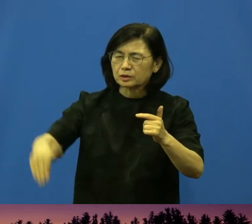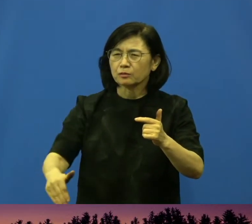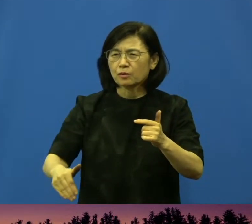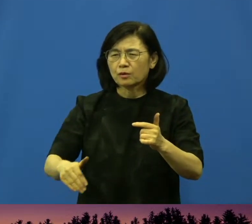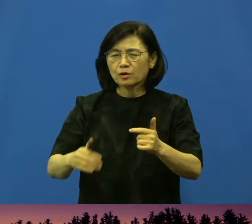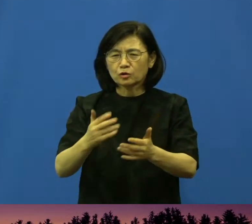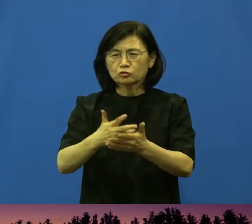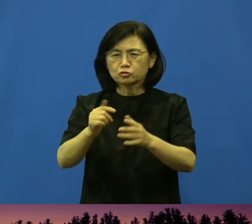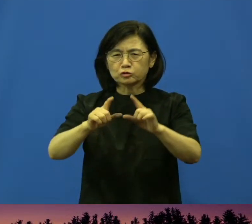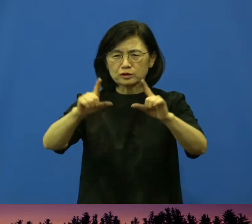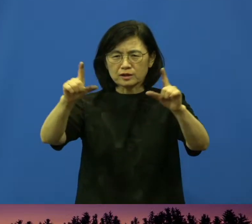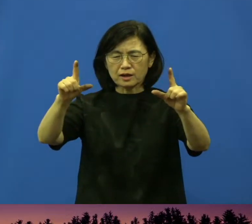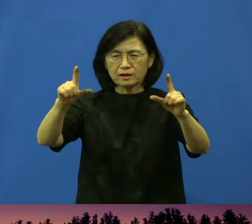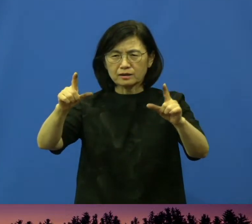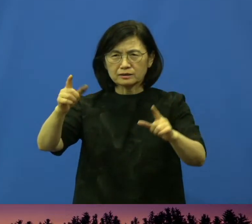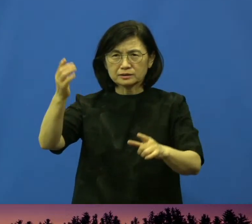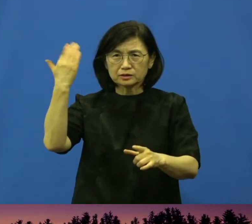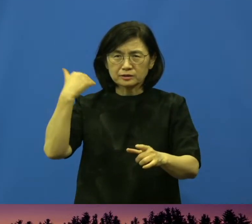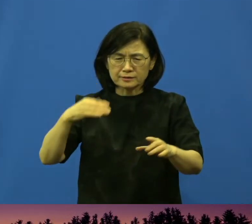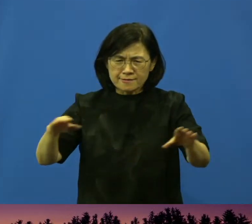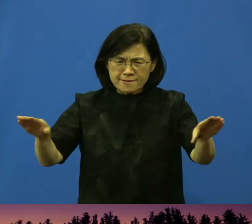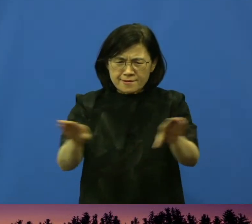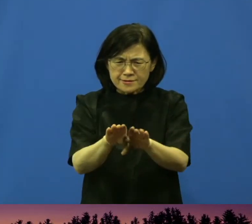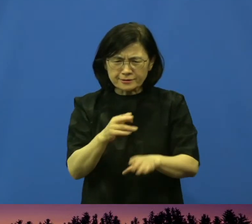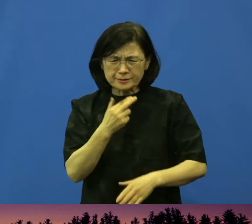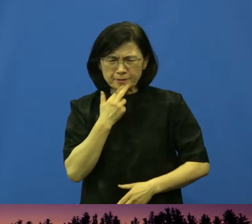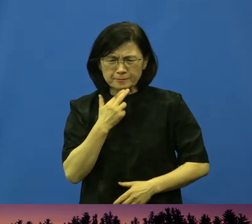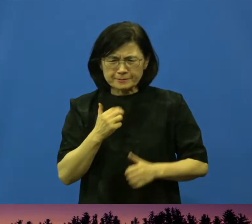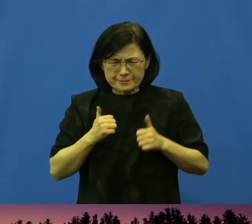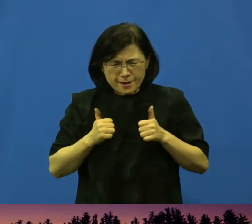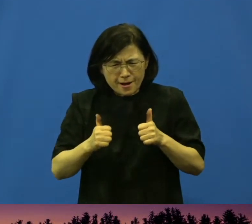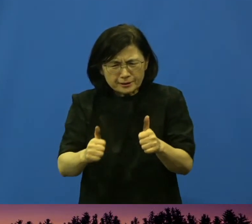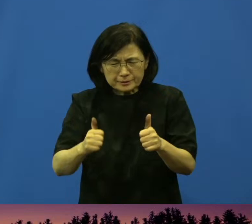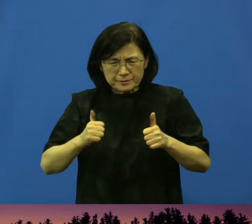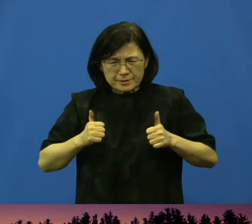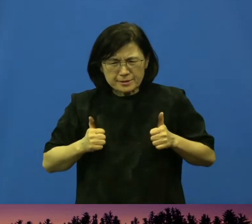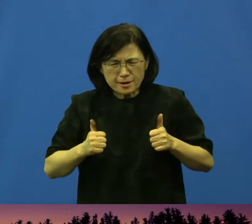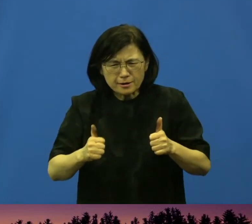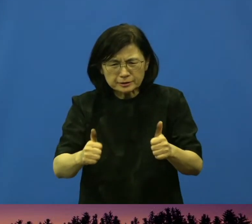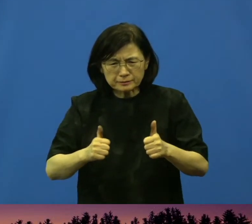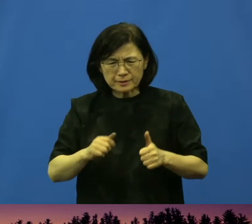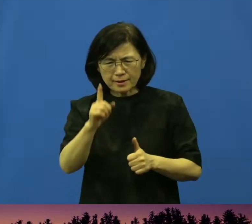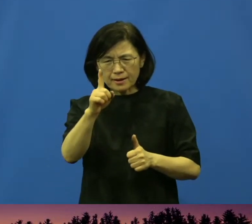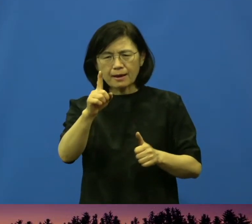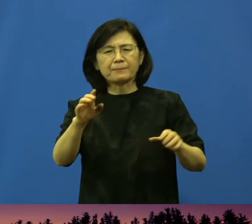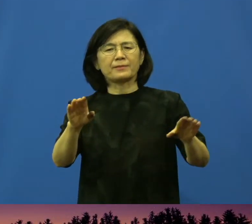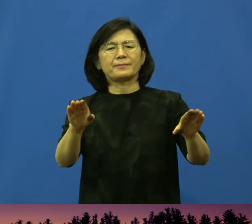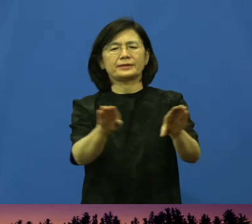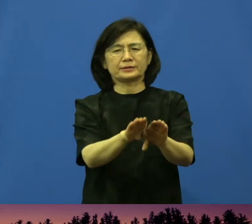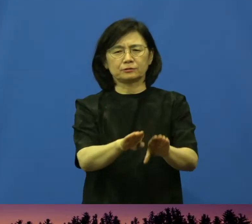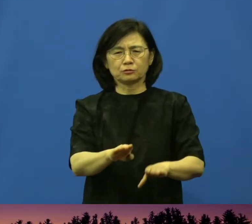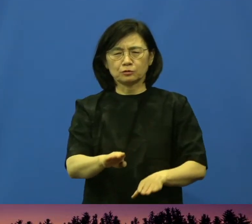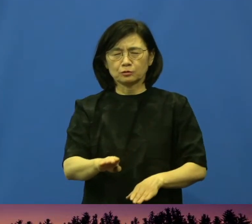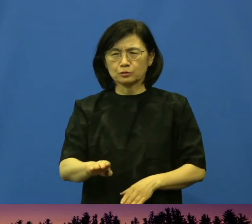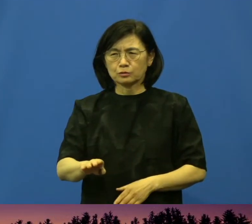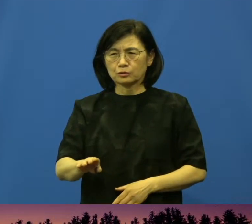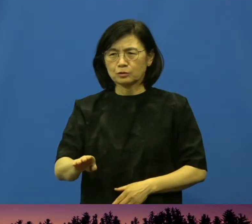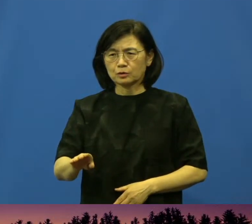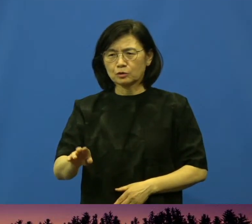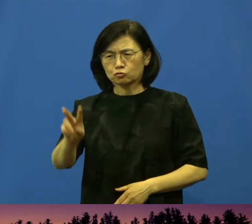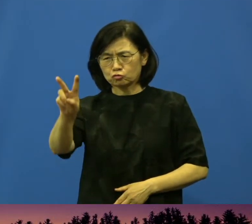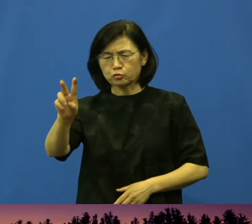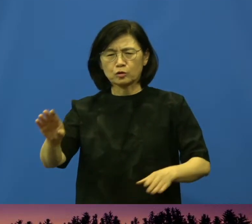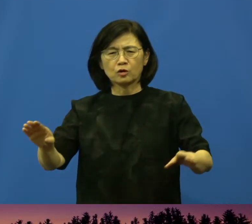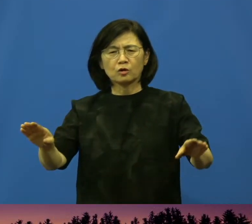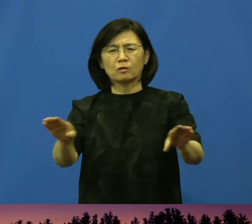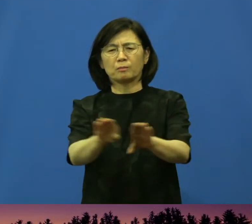말이죠. 전에는 막 빠지면 막 죽는 것 같았는데 한 2번 빠져도 별일이 없거든요. 그러니까 쑥쑥